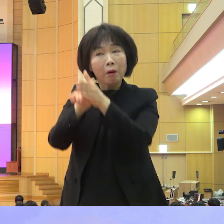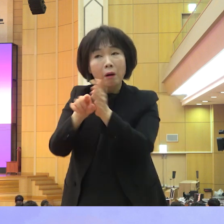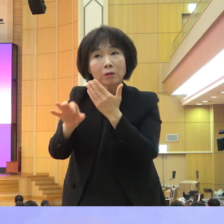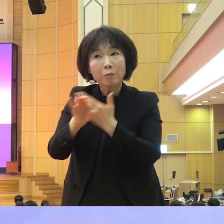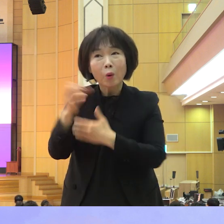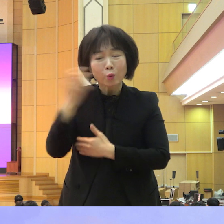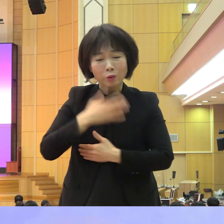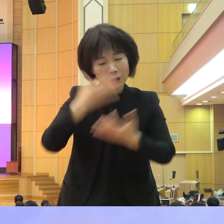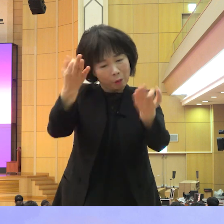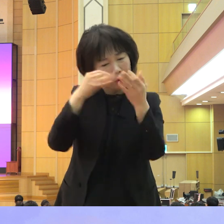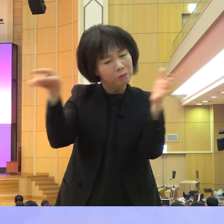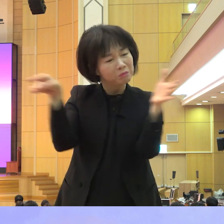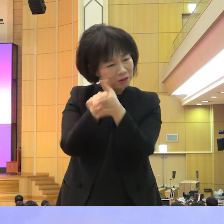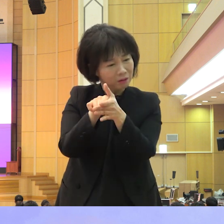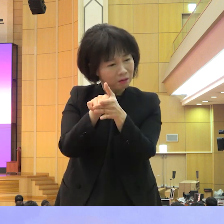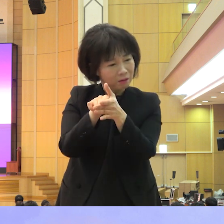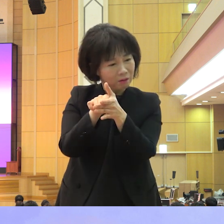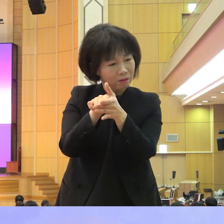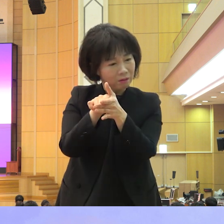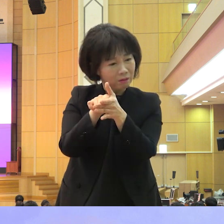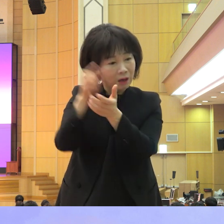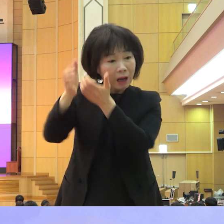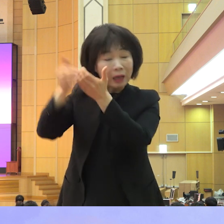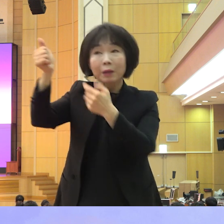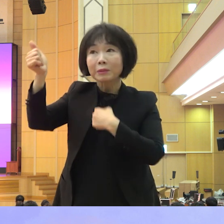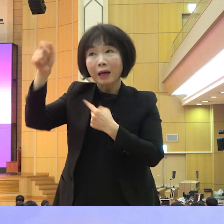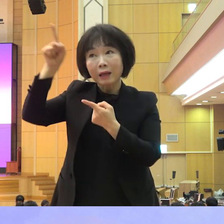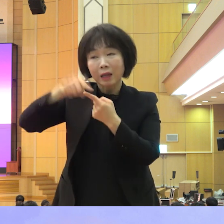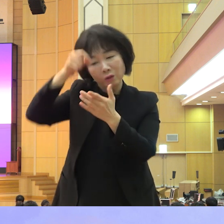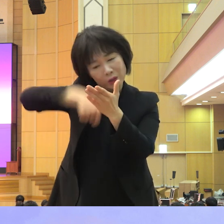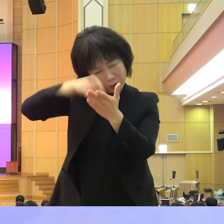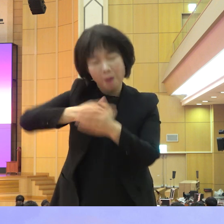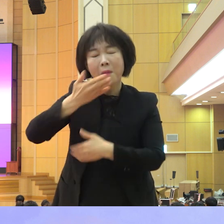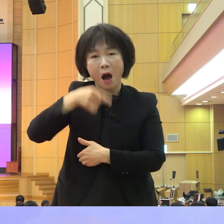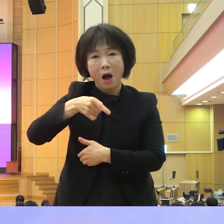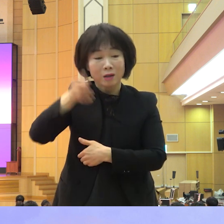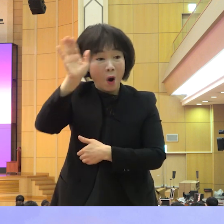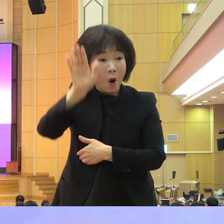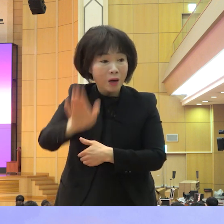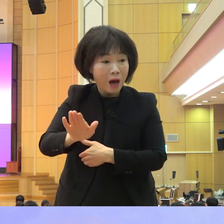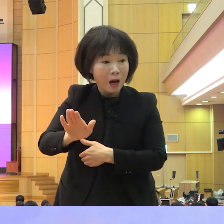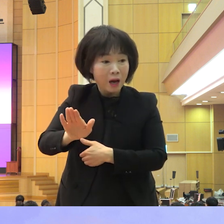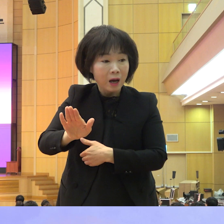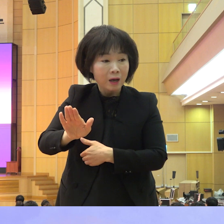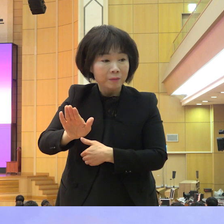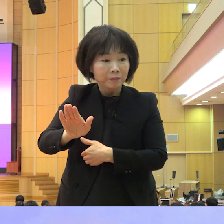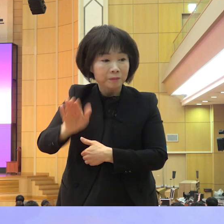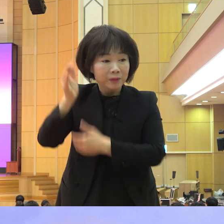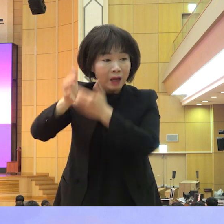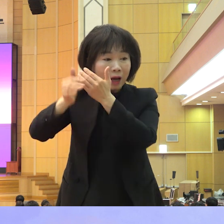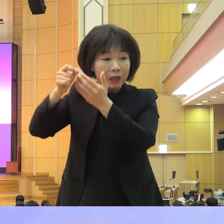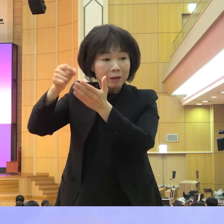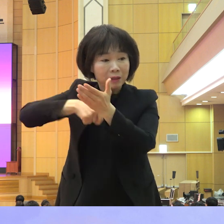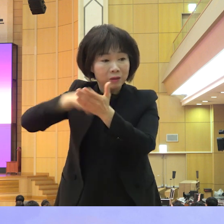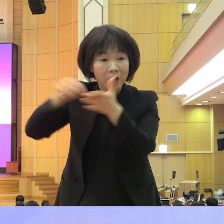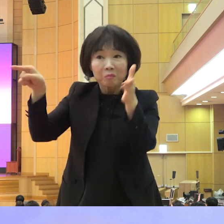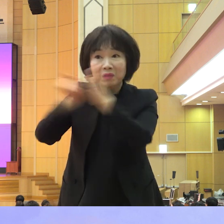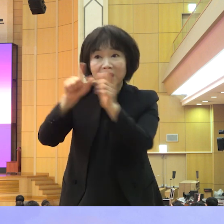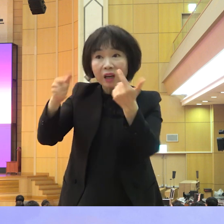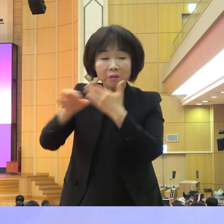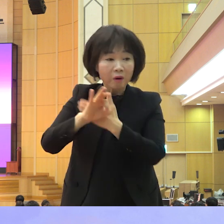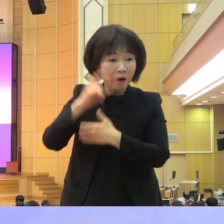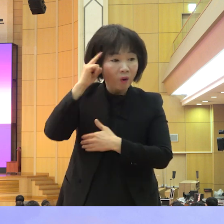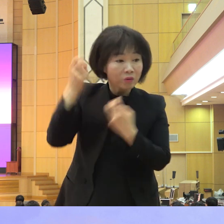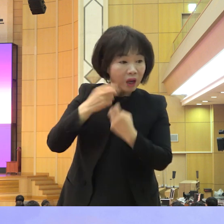나를 믿었으리니 이는 그가 내게 대하여 기록하였음이라. 그러나 그의 글도 믿지 아니하거든 어찌